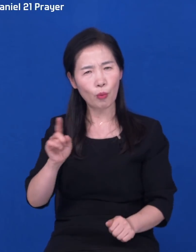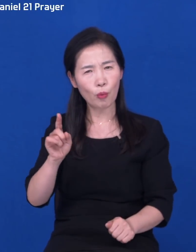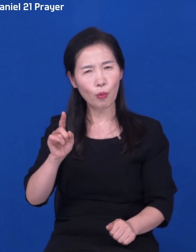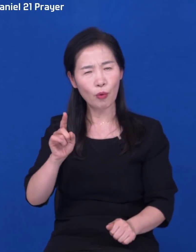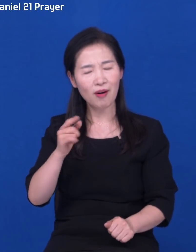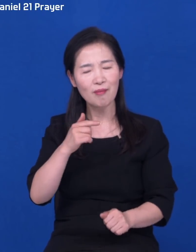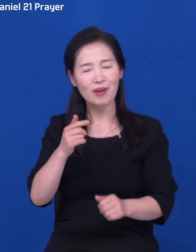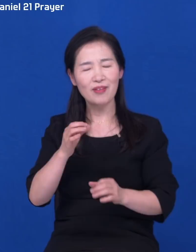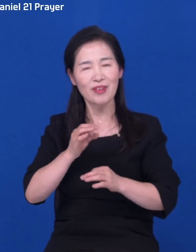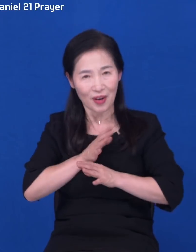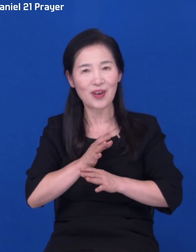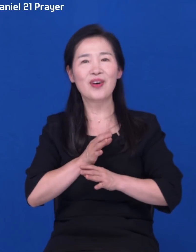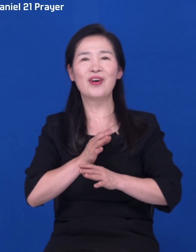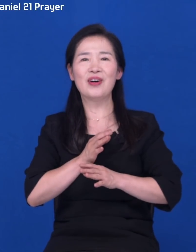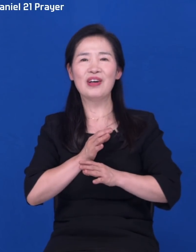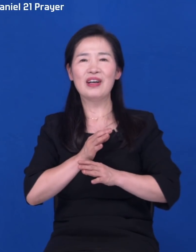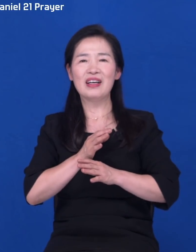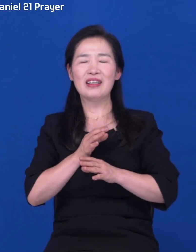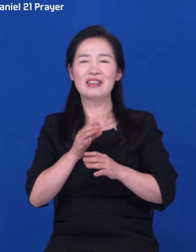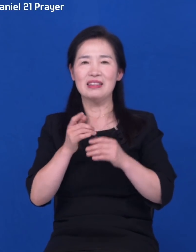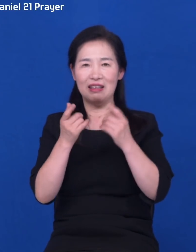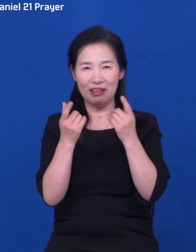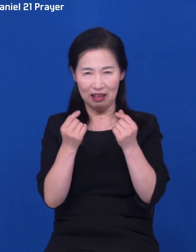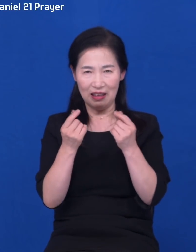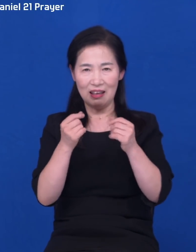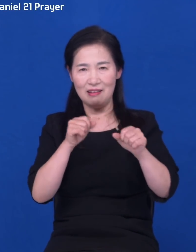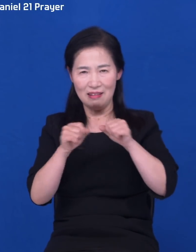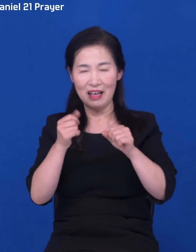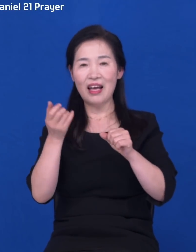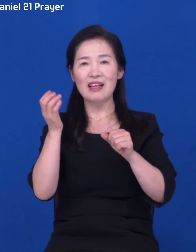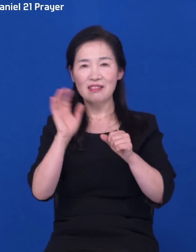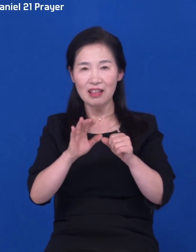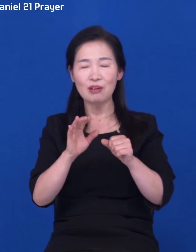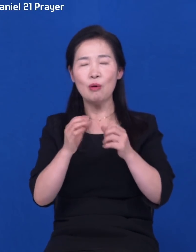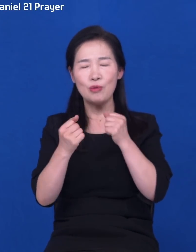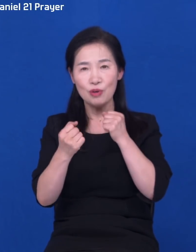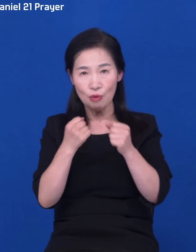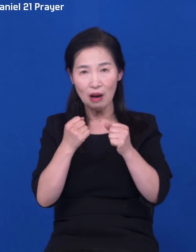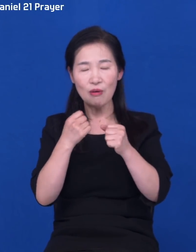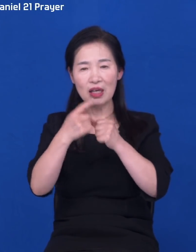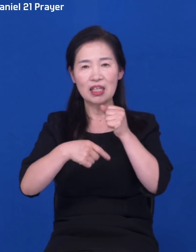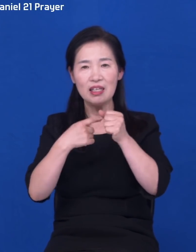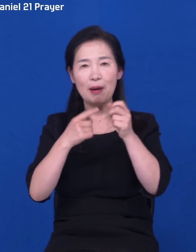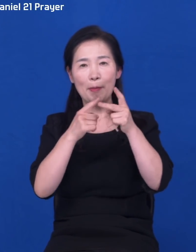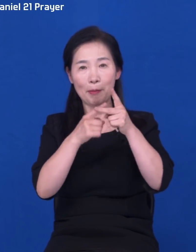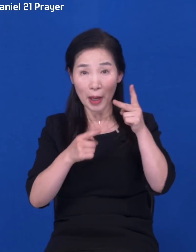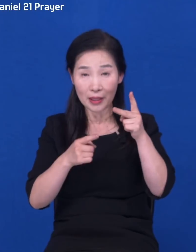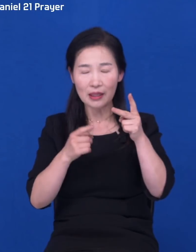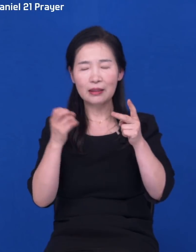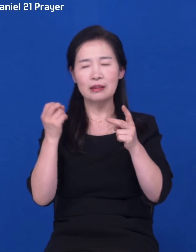하시더라고요. 그렇게 했는데도 불구하고 어느 날 1년 반 뒤에 재발을 하게 돼요. 제가 재발을 할 때 실은